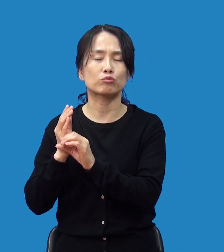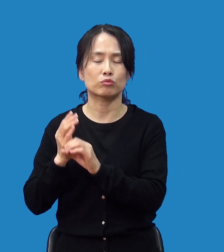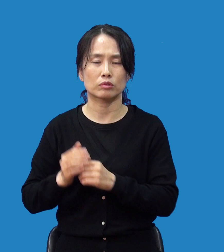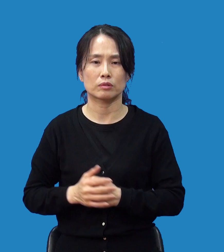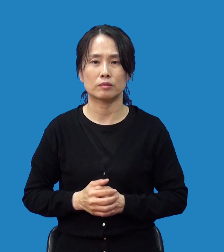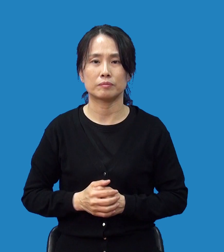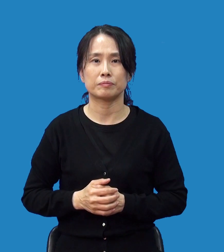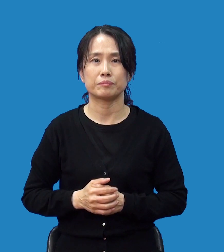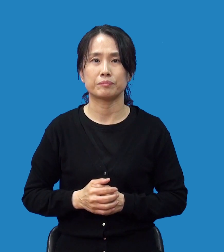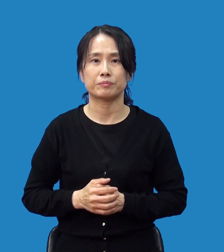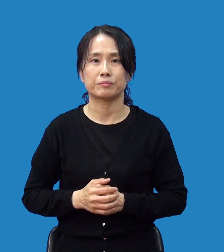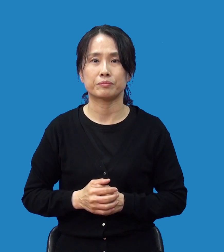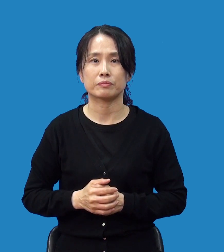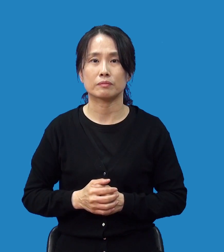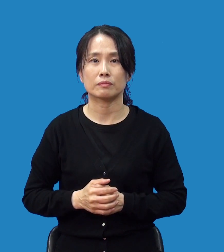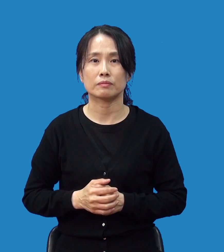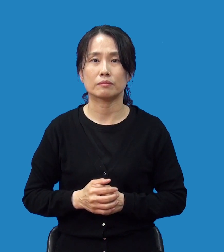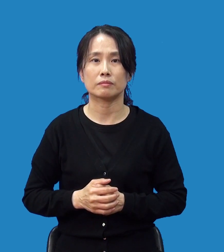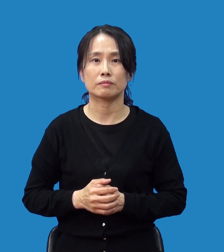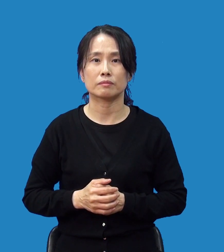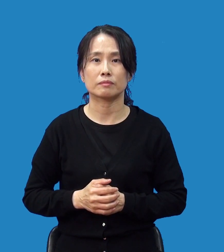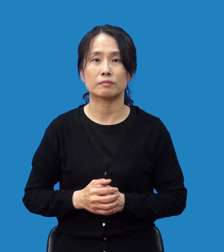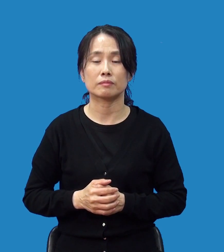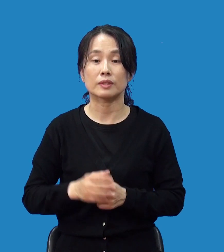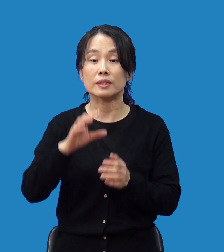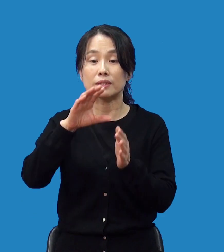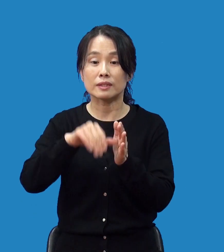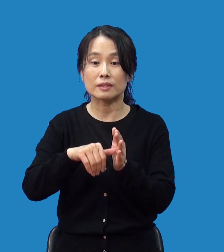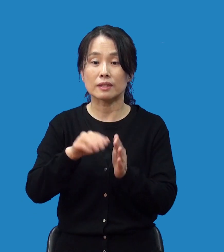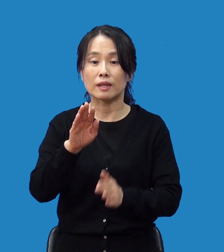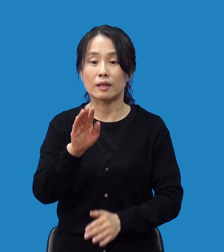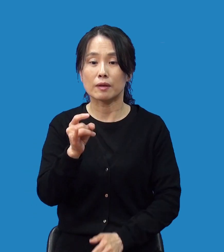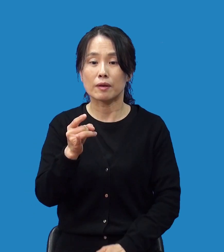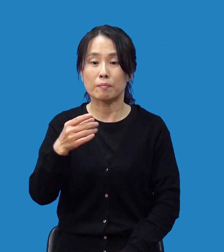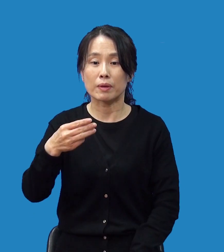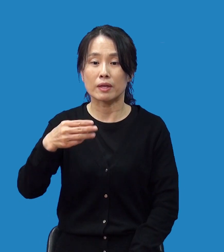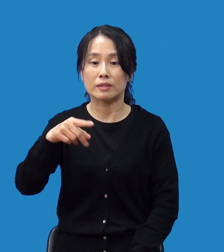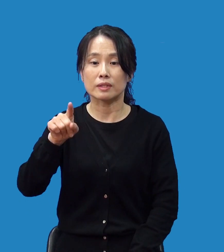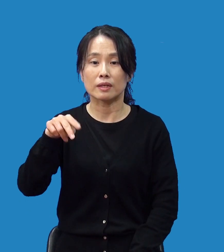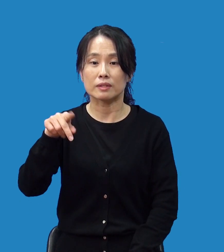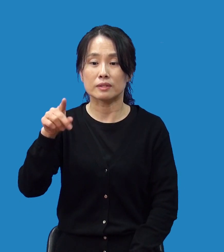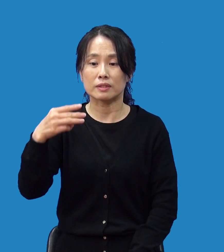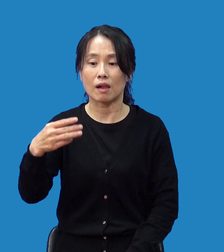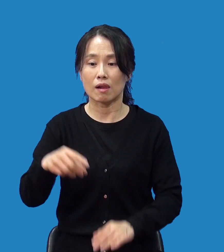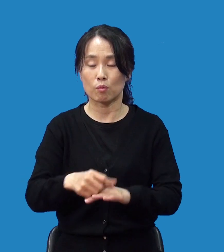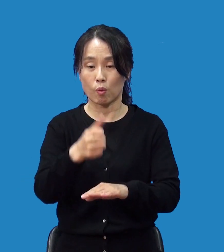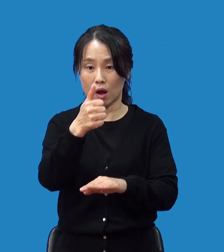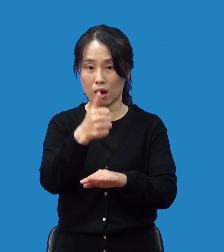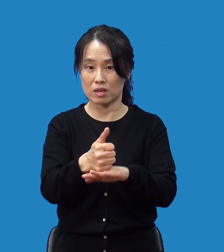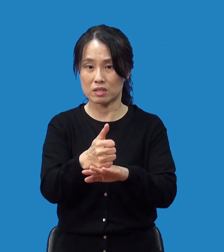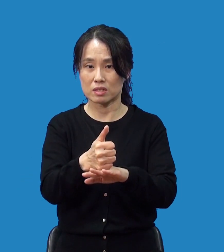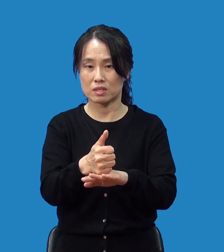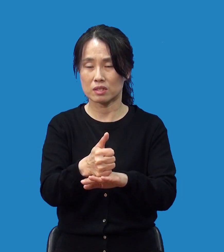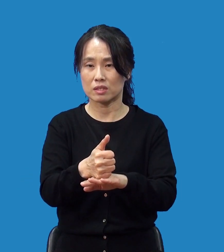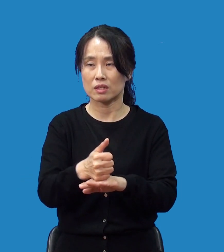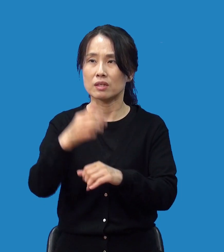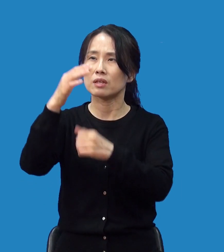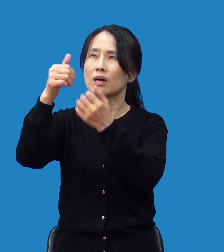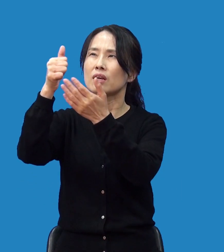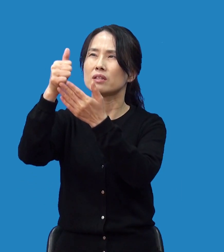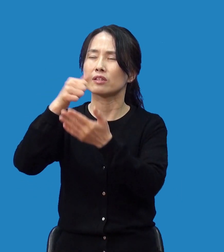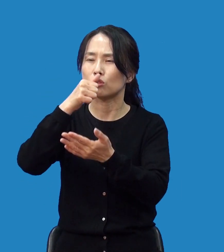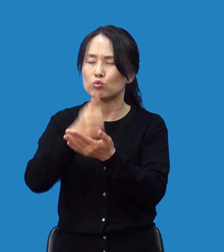역사적인 전환기 시대에 벨사살 왕이 하나님 앞에 결정적인 죄를